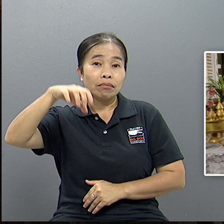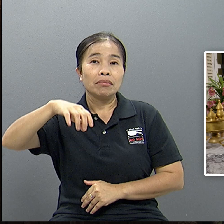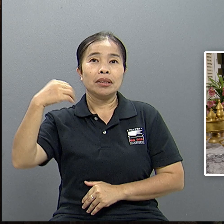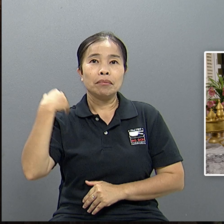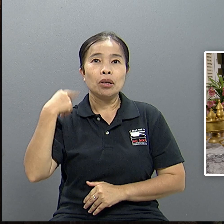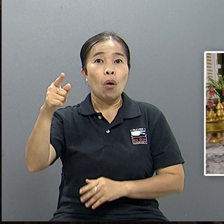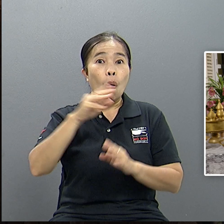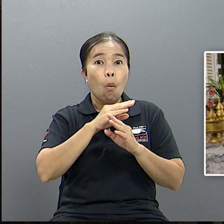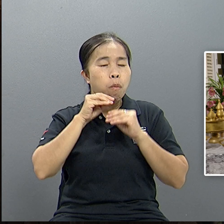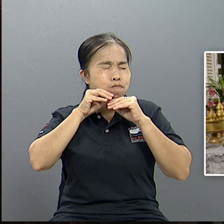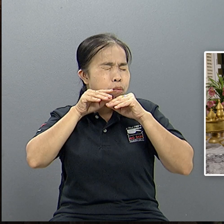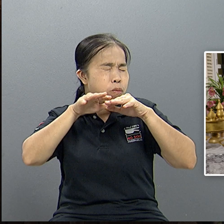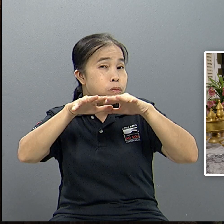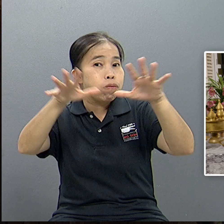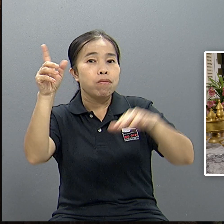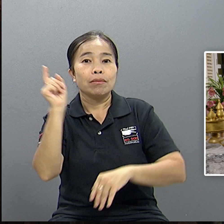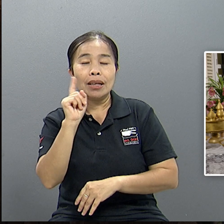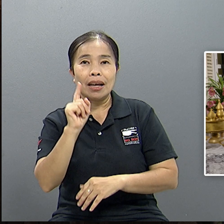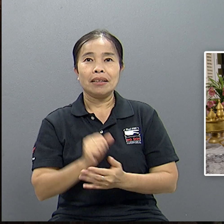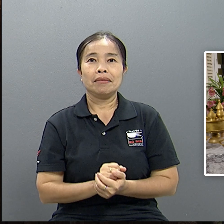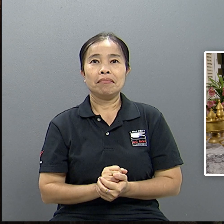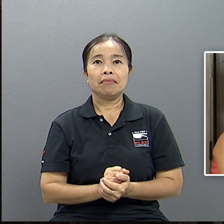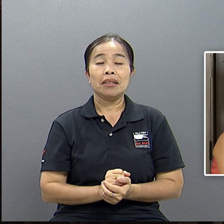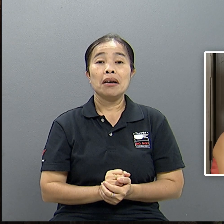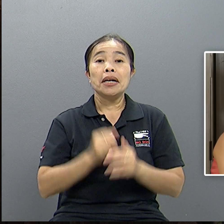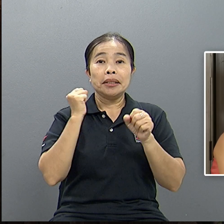ขาลือกันให้หนาหูเลยค่ะว่าข้าหลวง